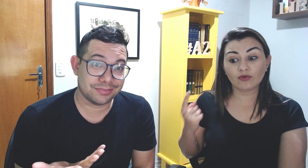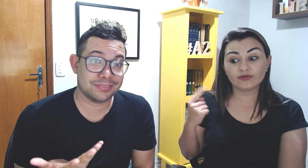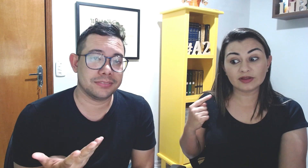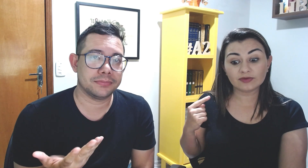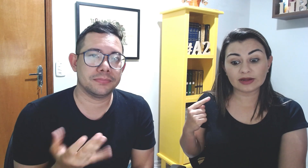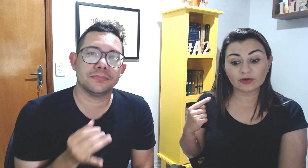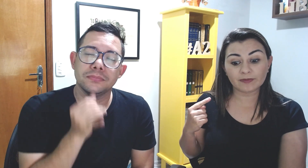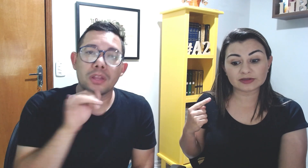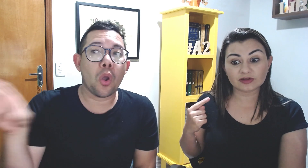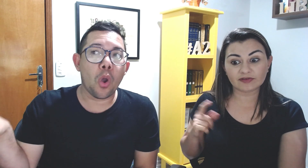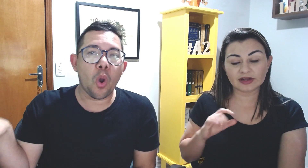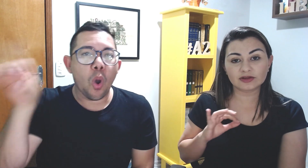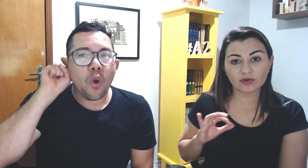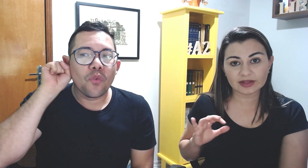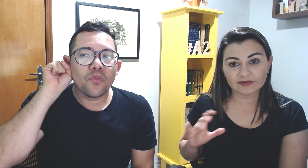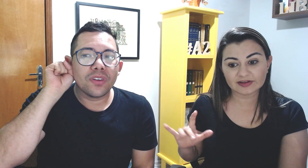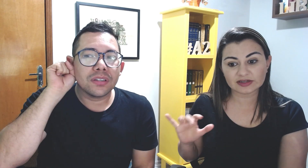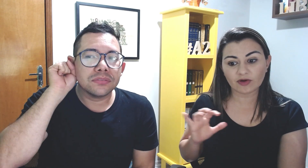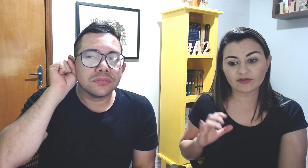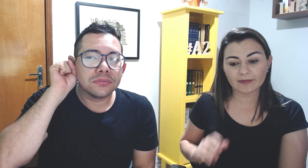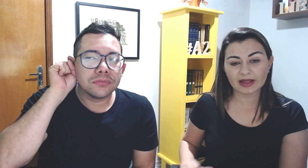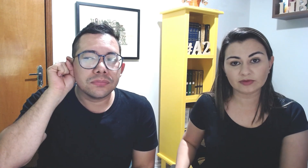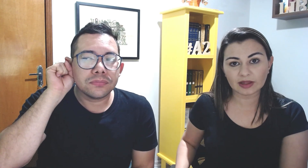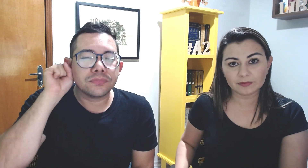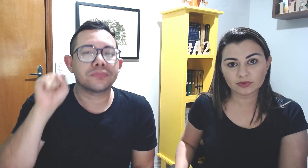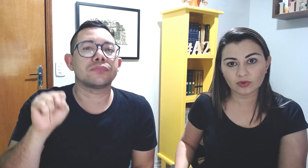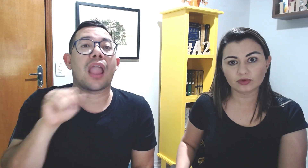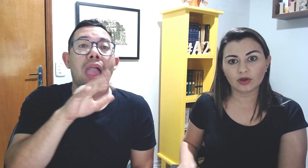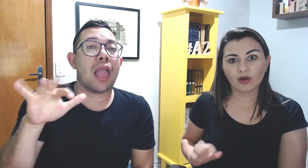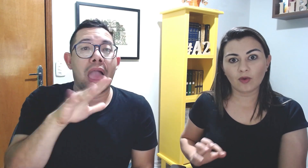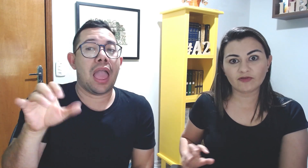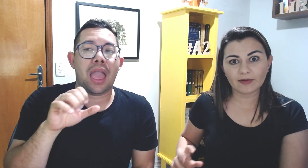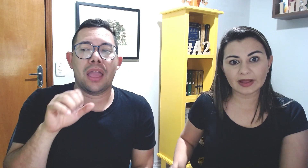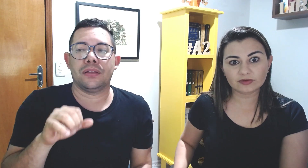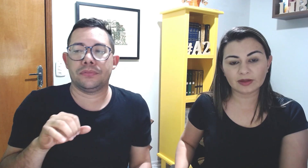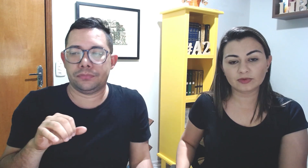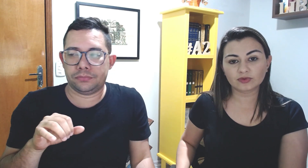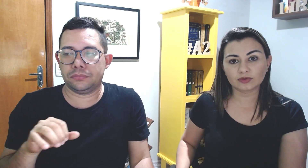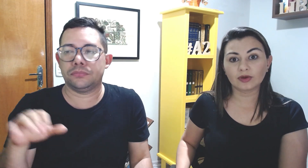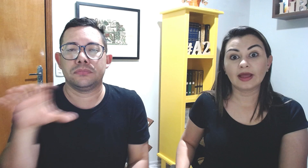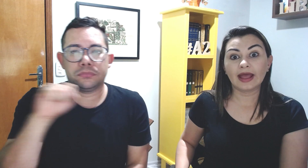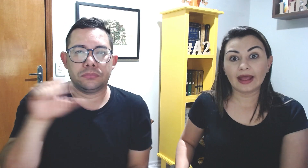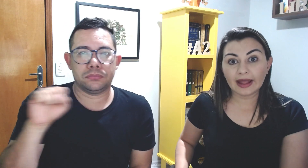eu tô ouvindo ali o que o pastor tá falando e tô aqui fazendo o alfabeto o tempo todo.